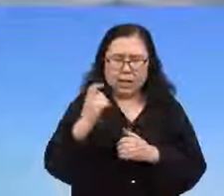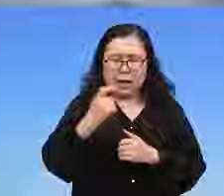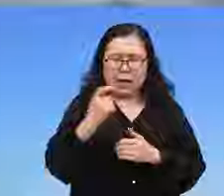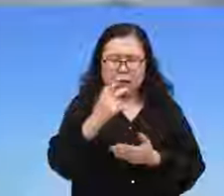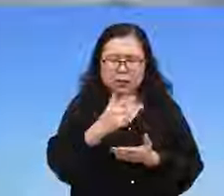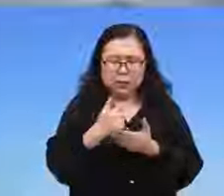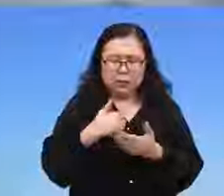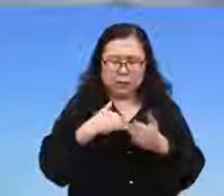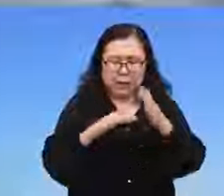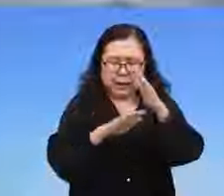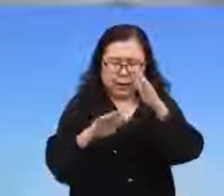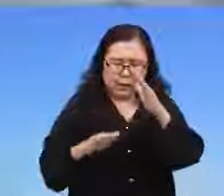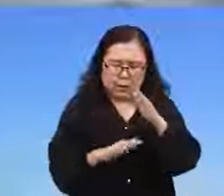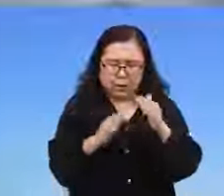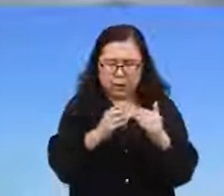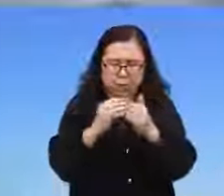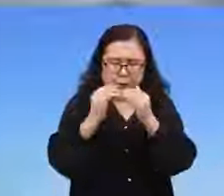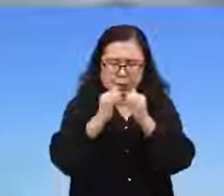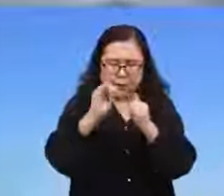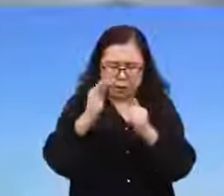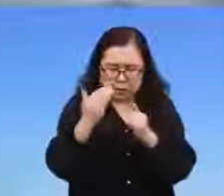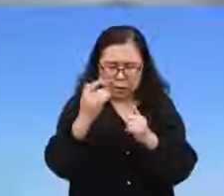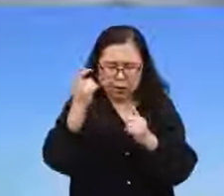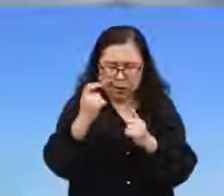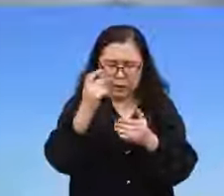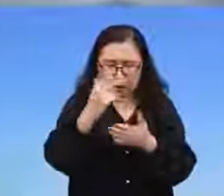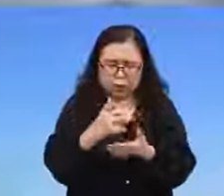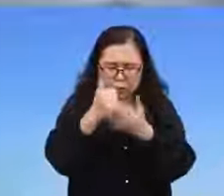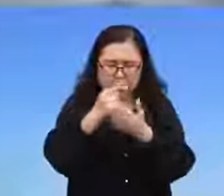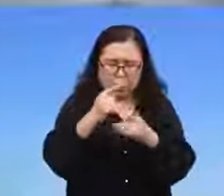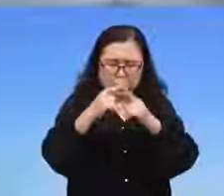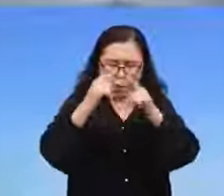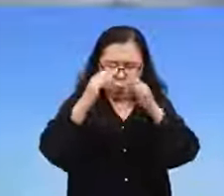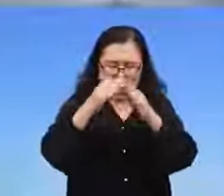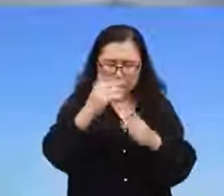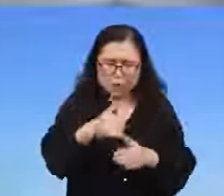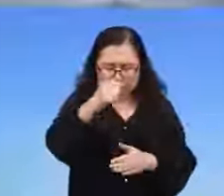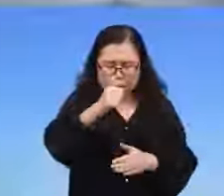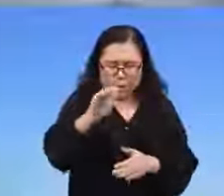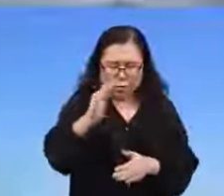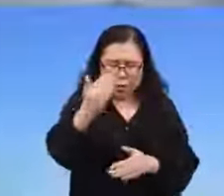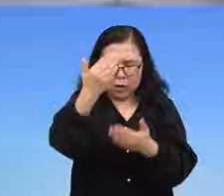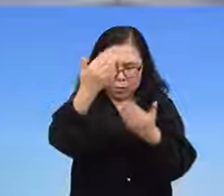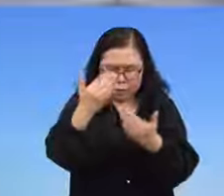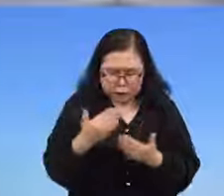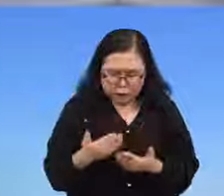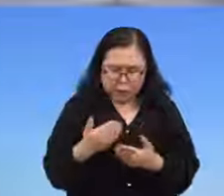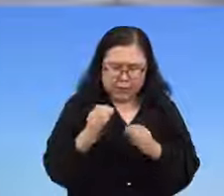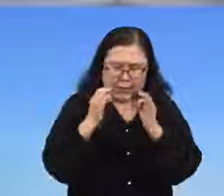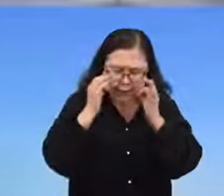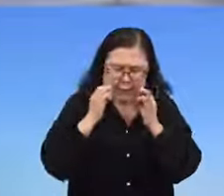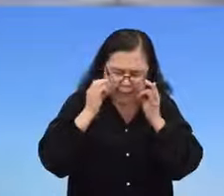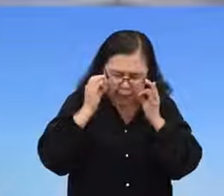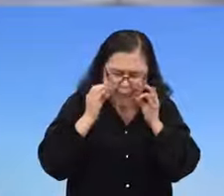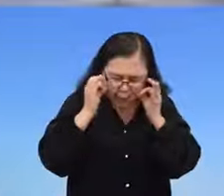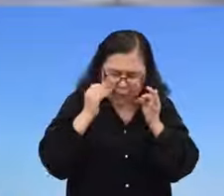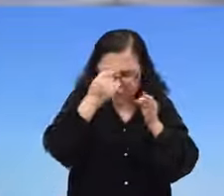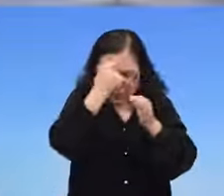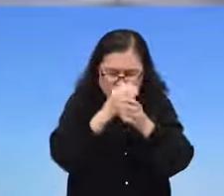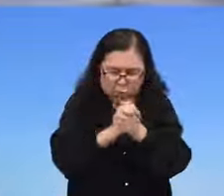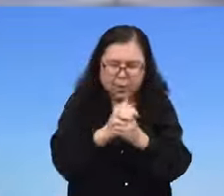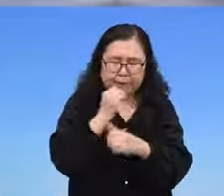강하신 주님이 우리 가정의 가이드가 되어 주시기를, 그래서 강하신 주님이 이 교회의 주인이 되어 주시기를